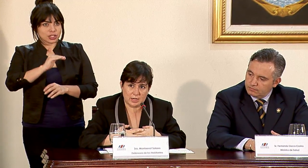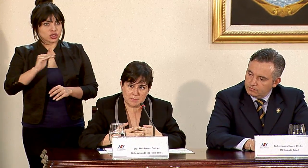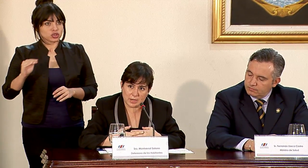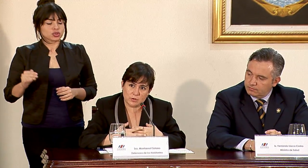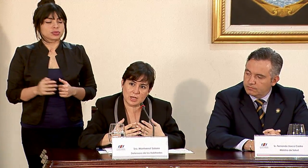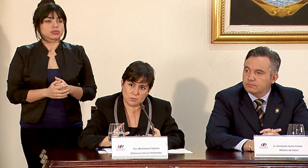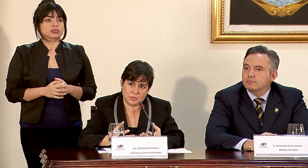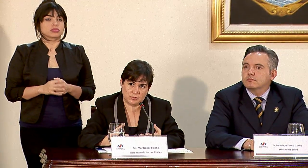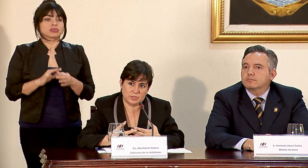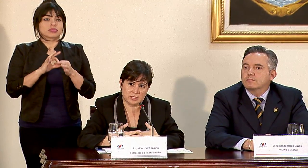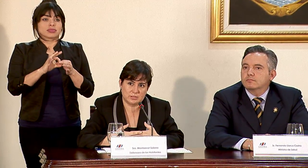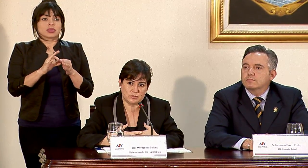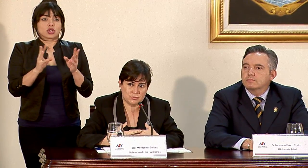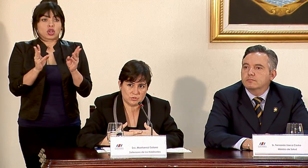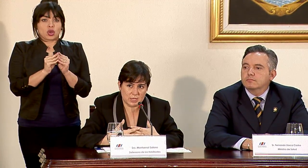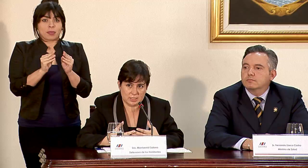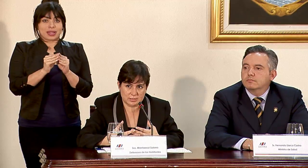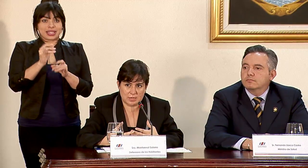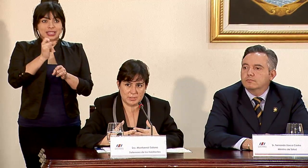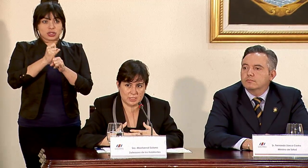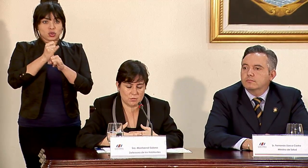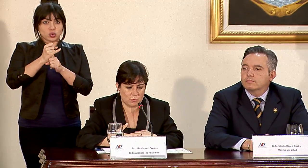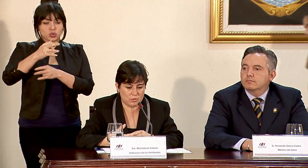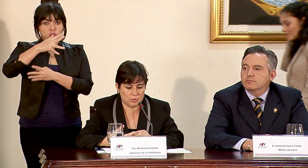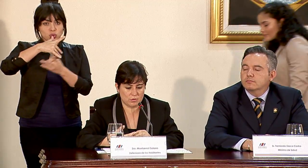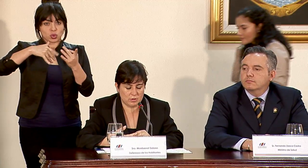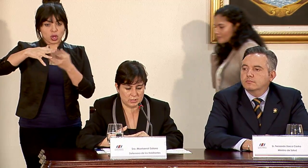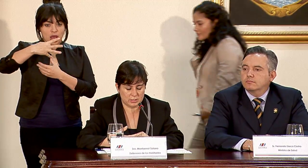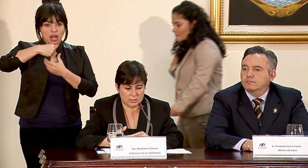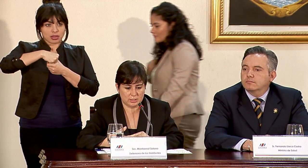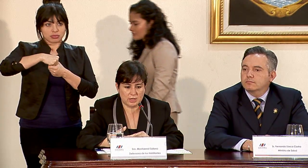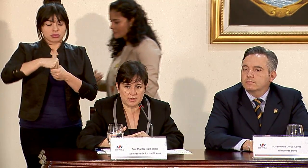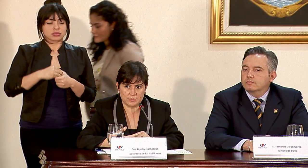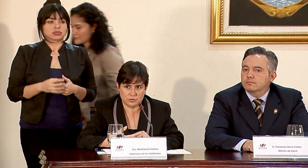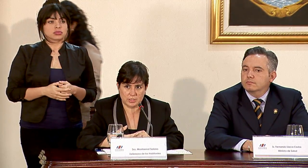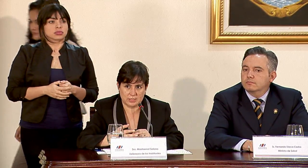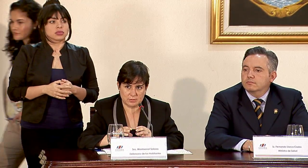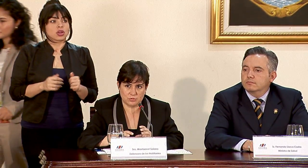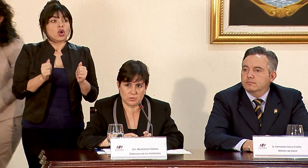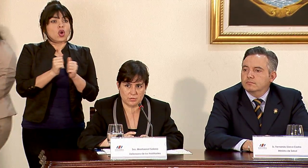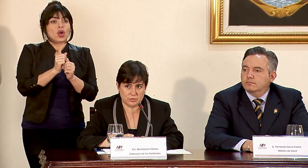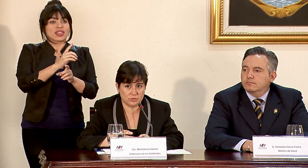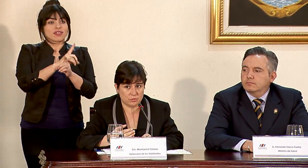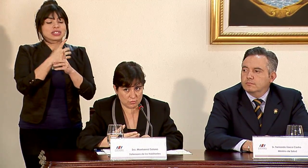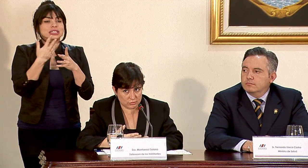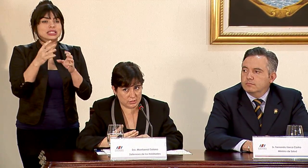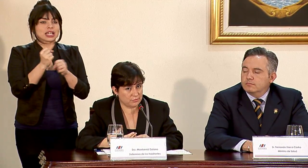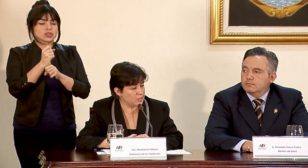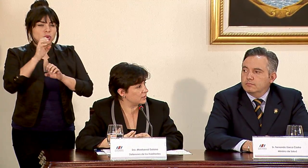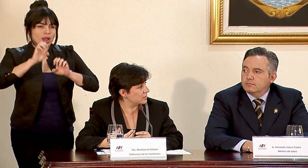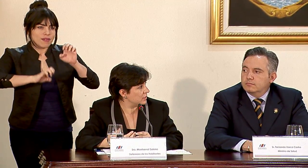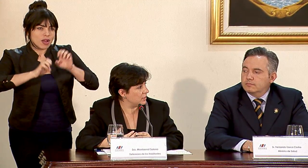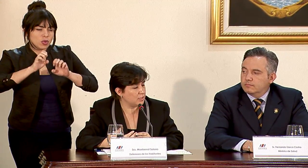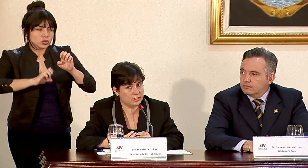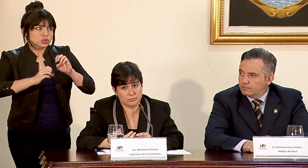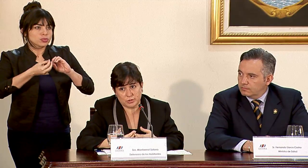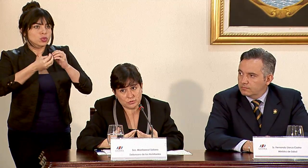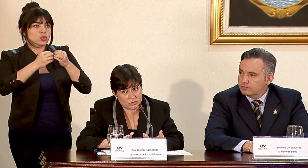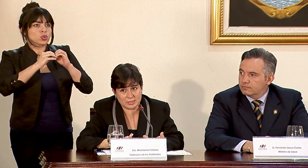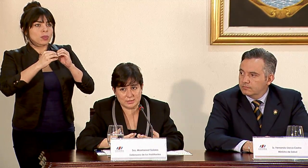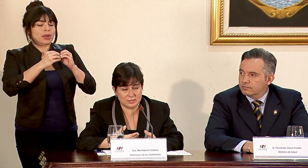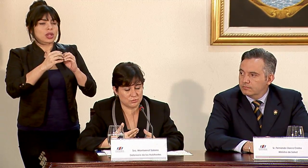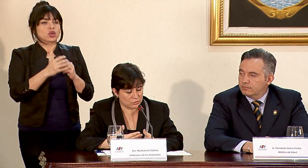el marco de la Comisión Interinstitucional, que inicialmente convocó la Defensoría, hicimos una evaluación con cifras de